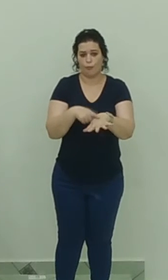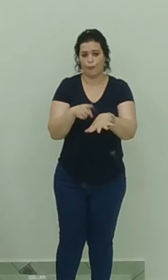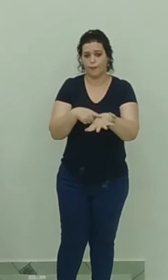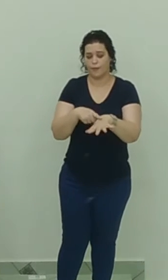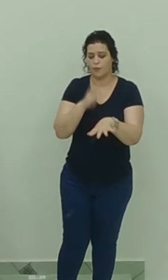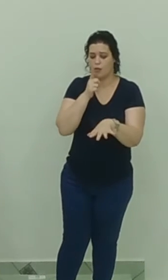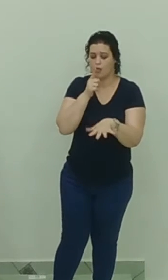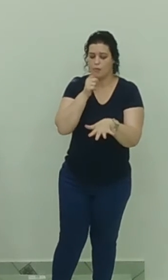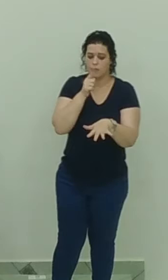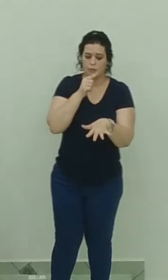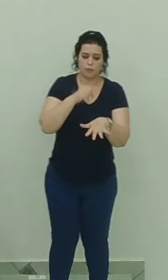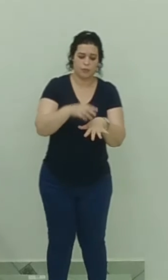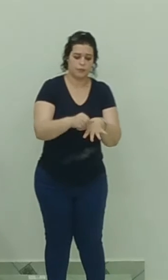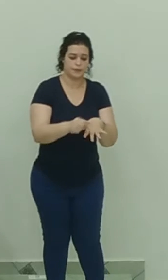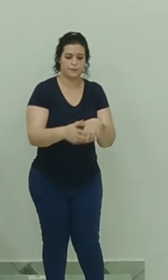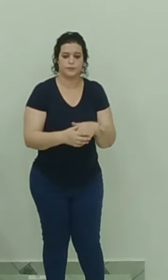ok?